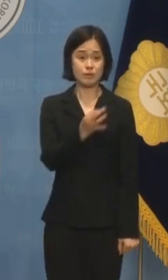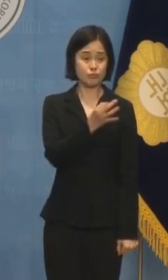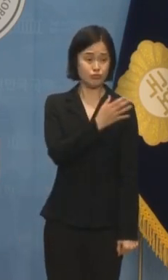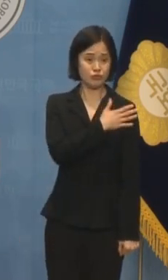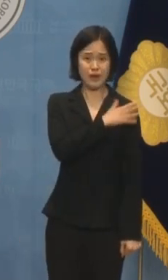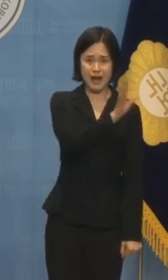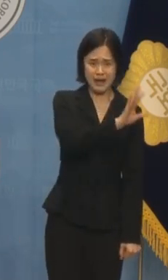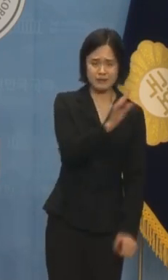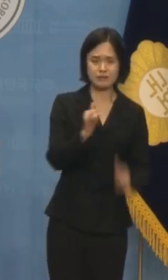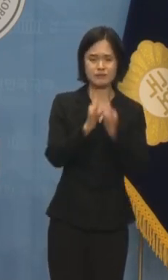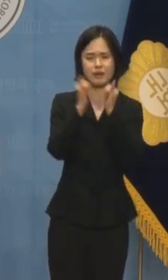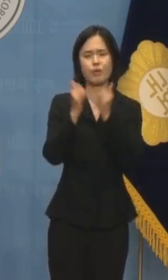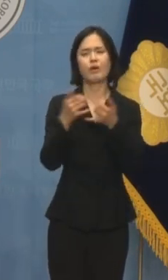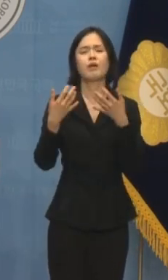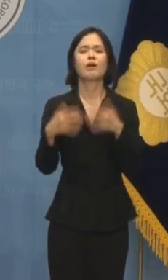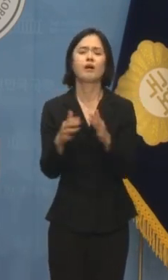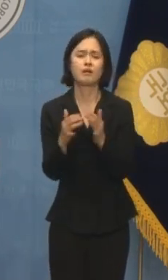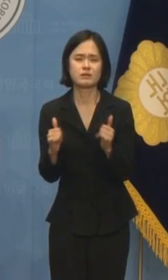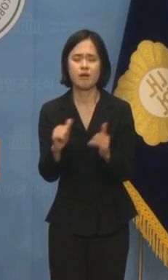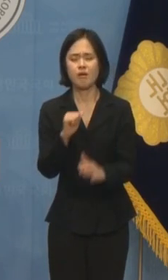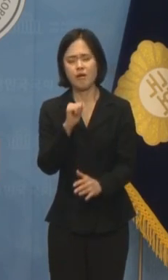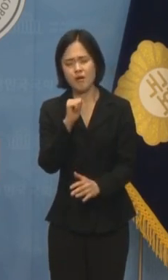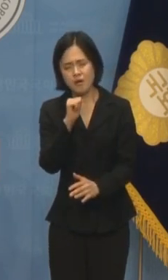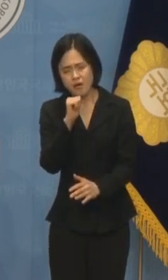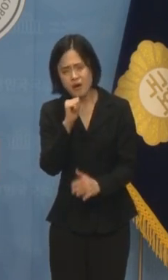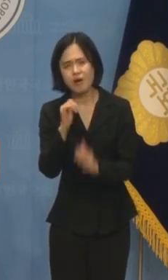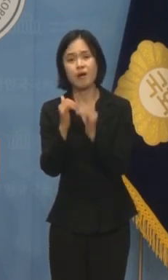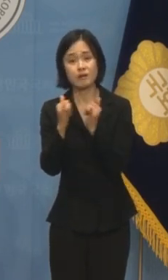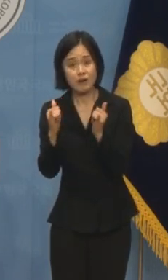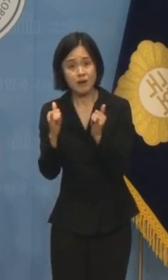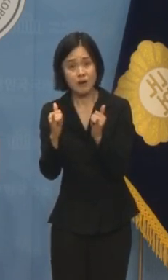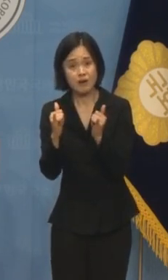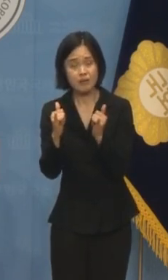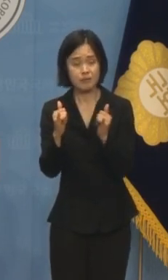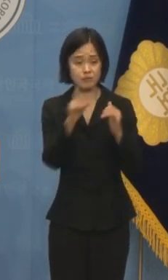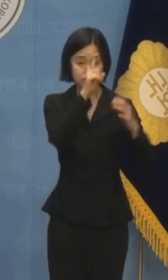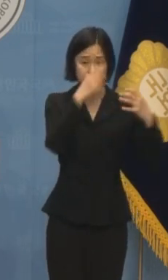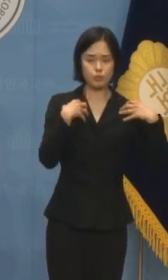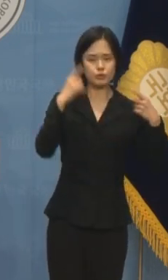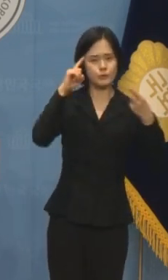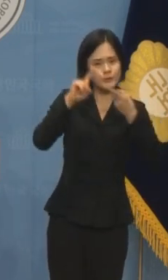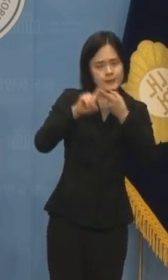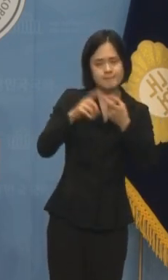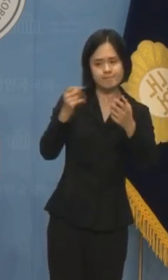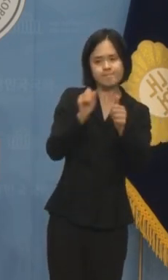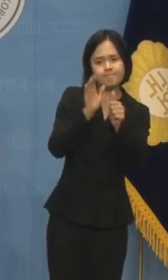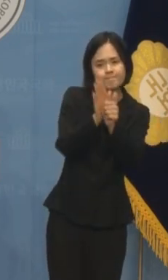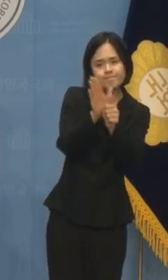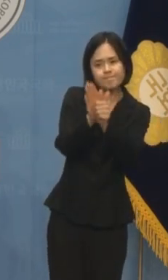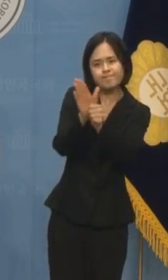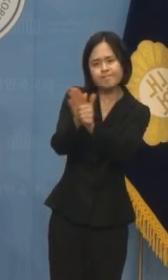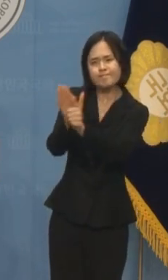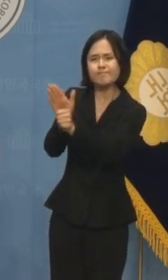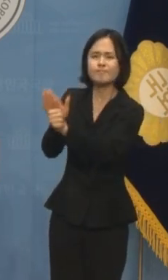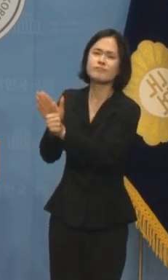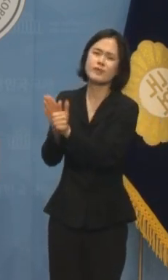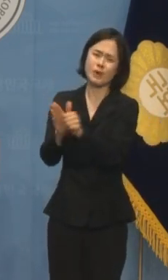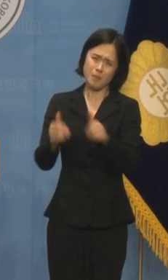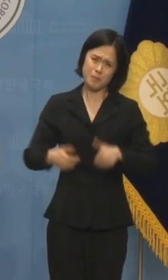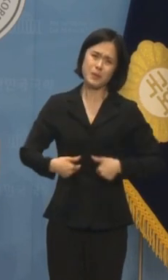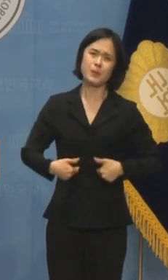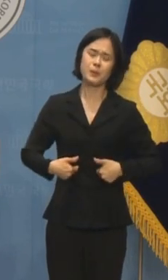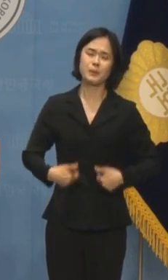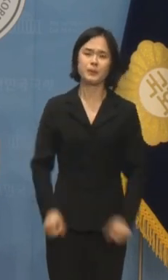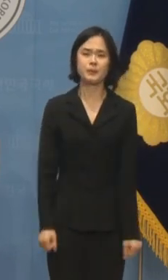약자 빈곤층에 대한 정부의 관심과 지원이 그 어느 때보다도 절박한 시점입니다